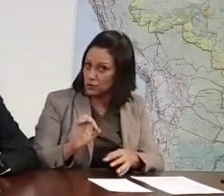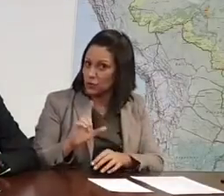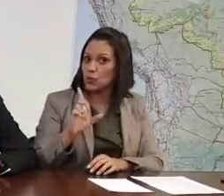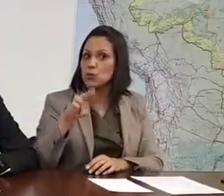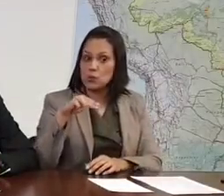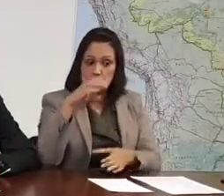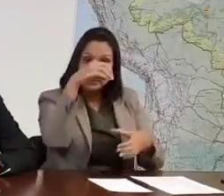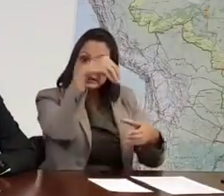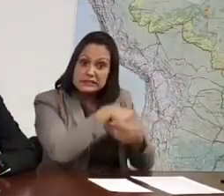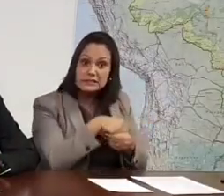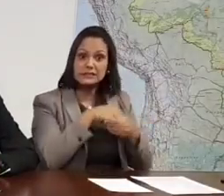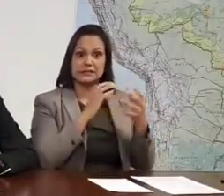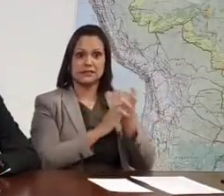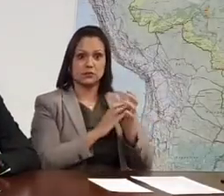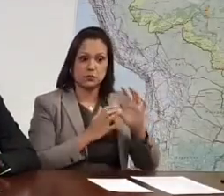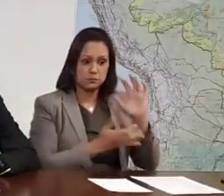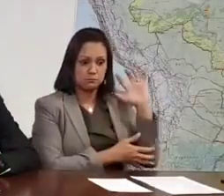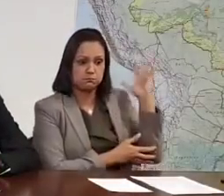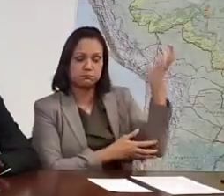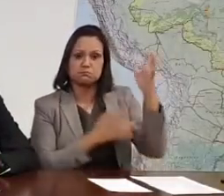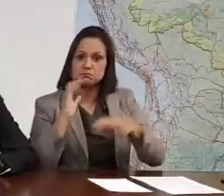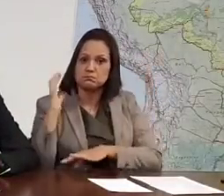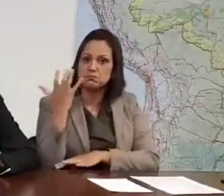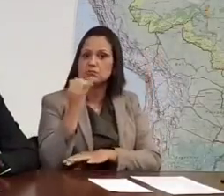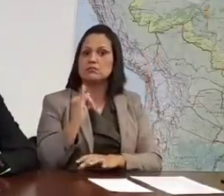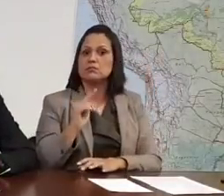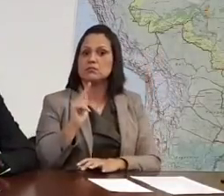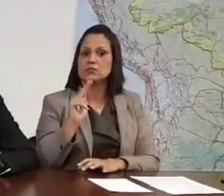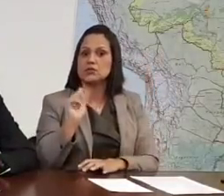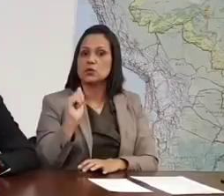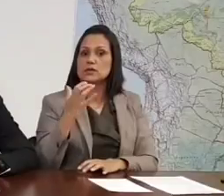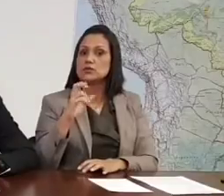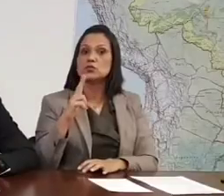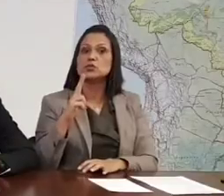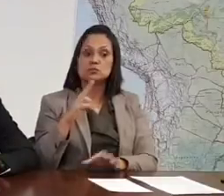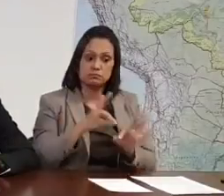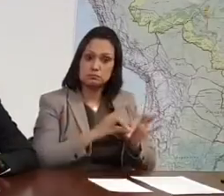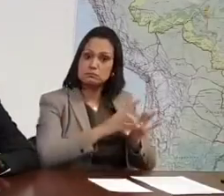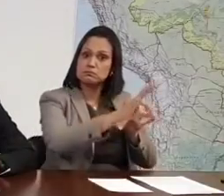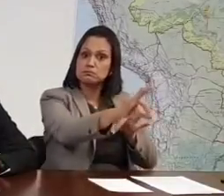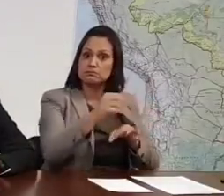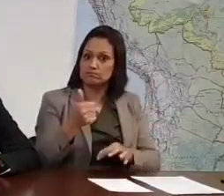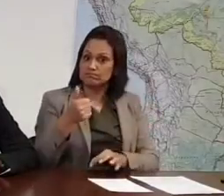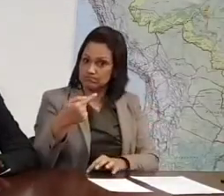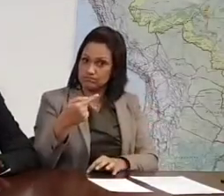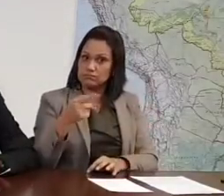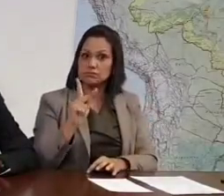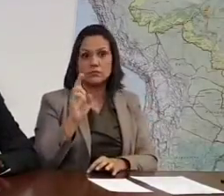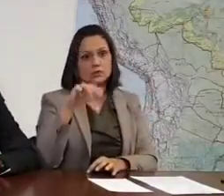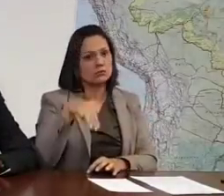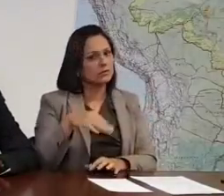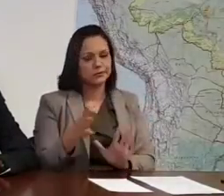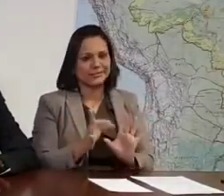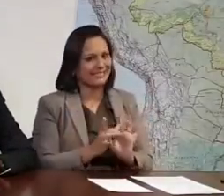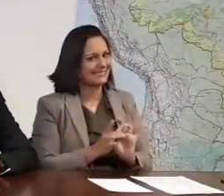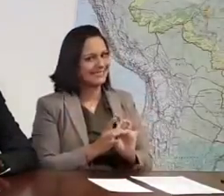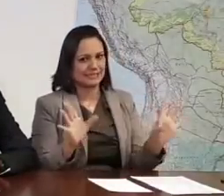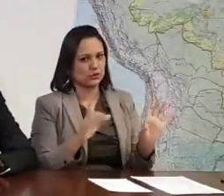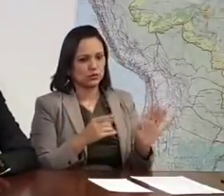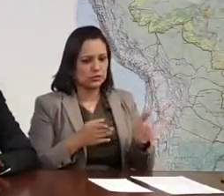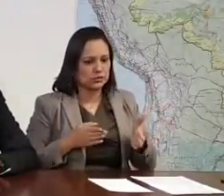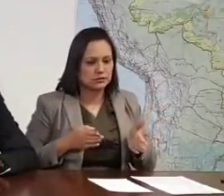Parque Nacional do Iguaçu. Então, uma estrada de 17 quilômetros, que está, por falta de licenciamento, não liga